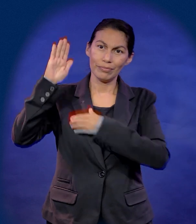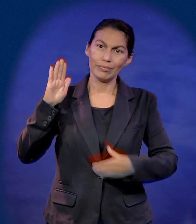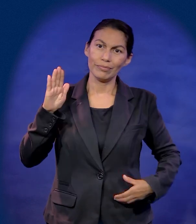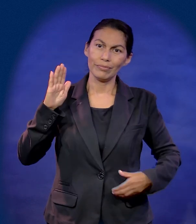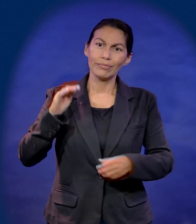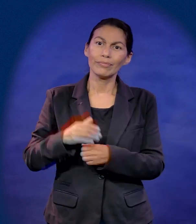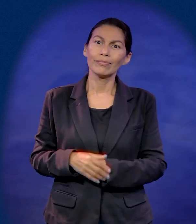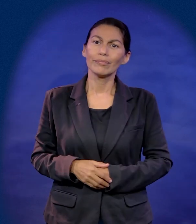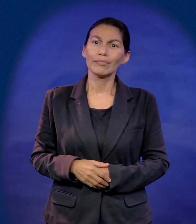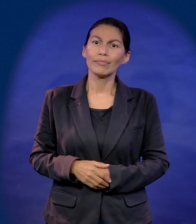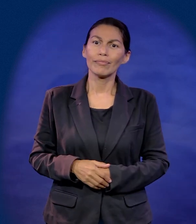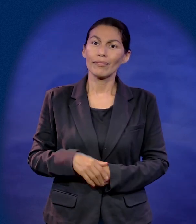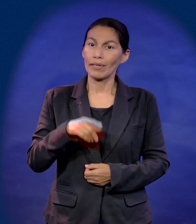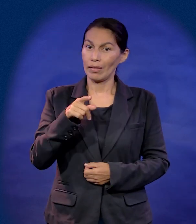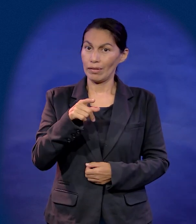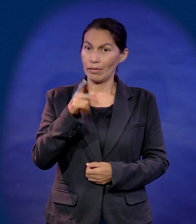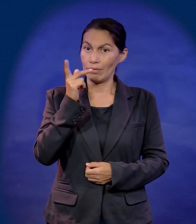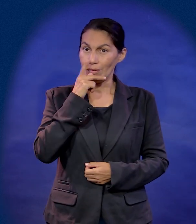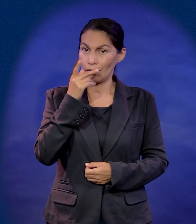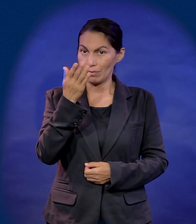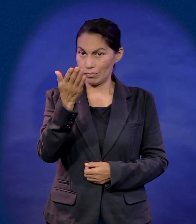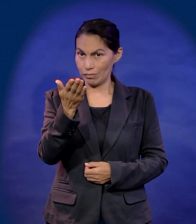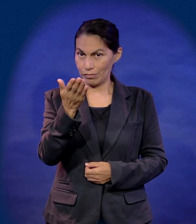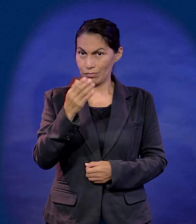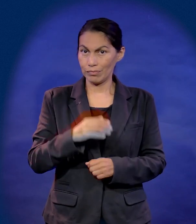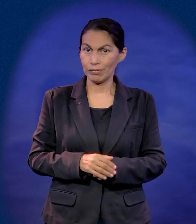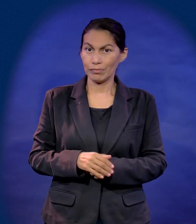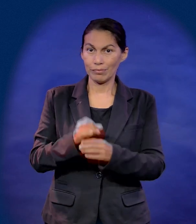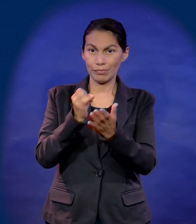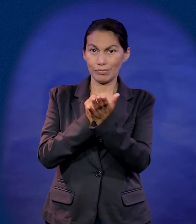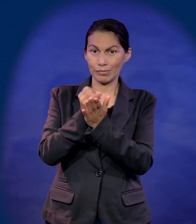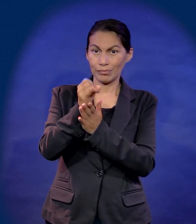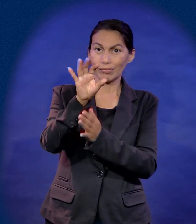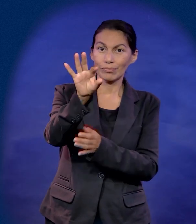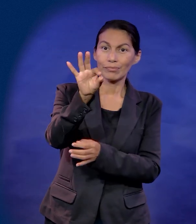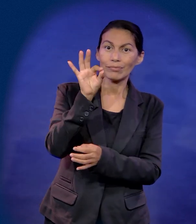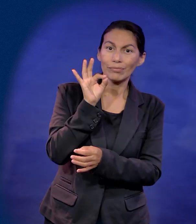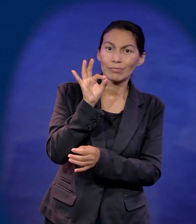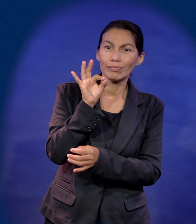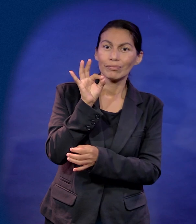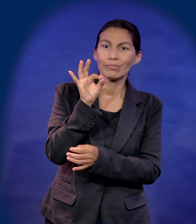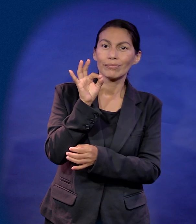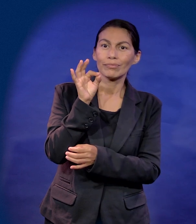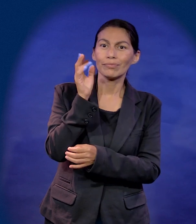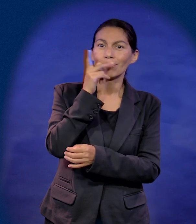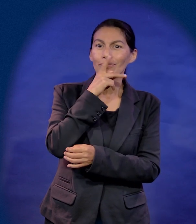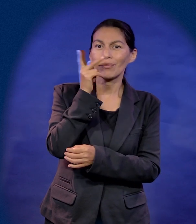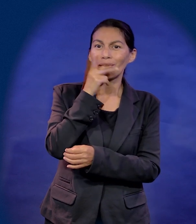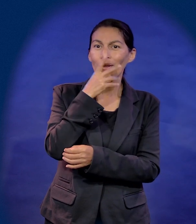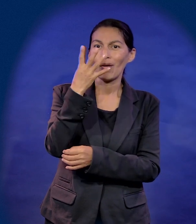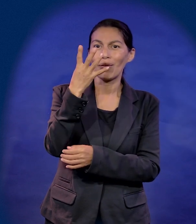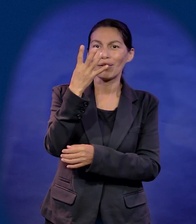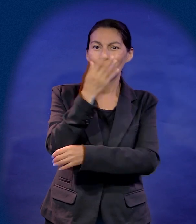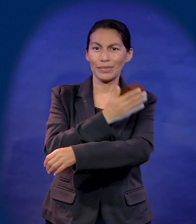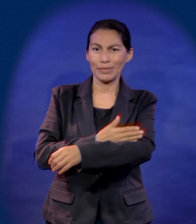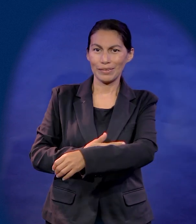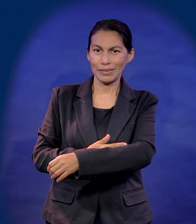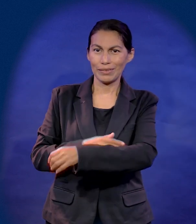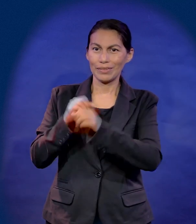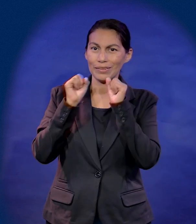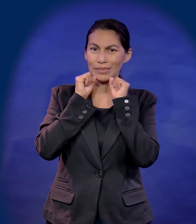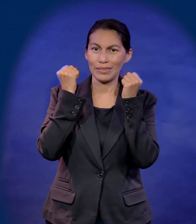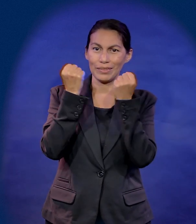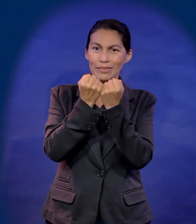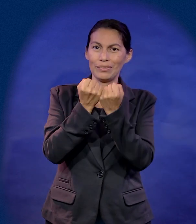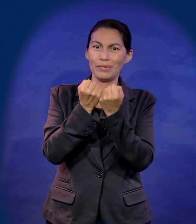en la edad así donde las hormonas se alteraban y las muchachas, lo eligieron a él para darnos una plática de noviazgo. Me acuerdo